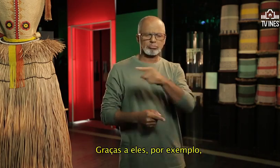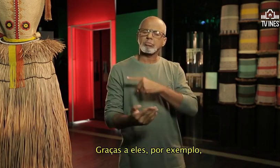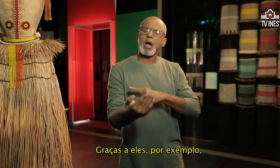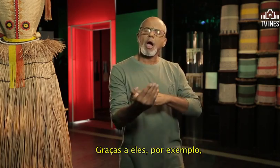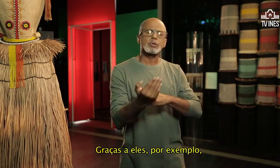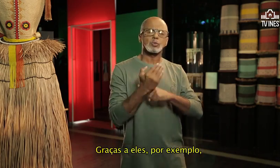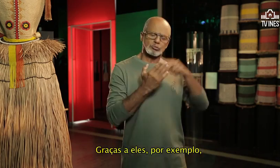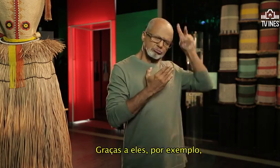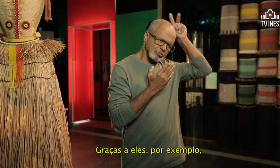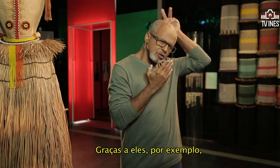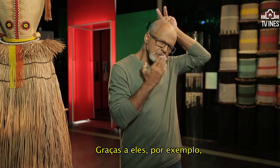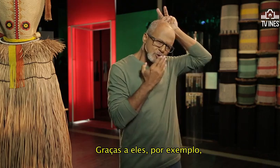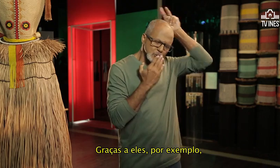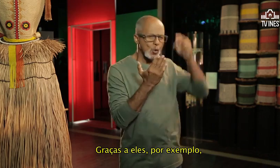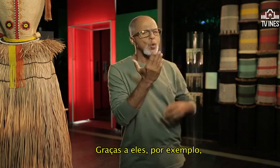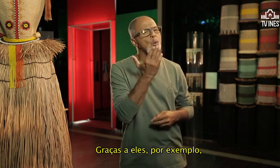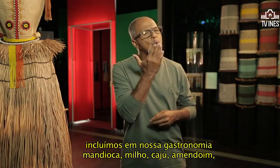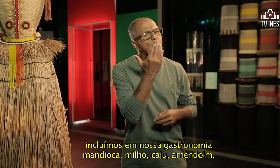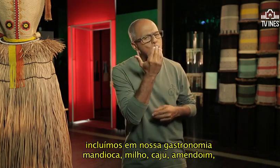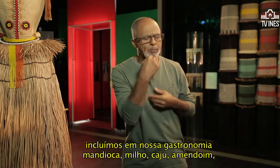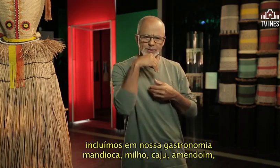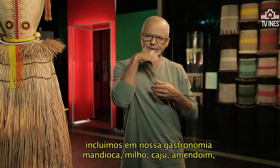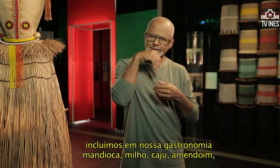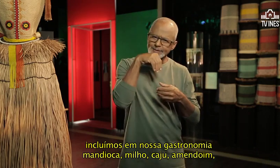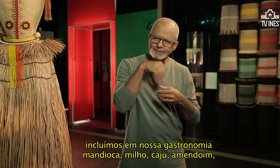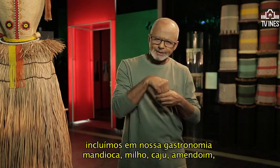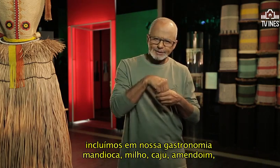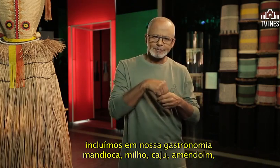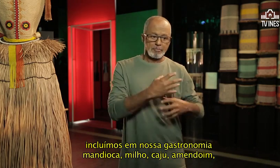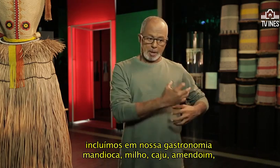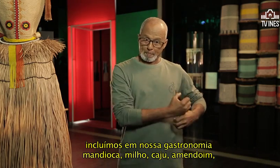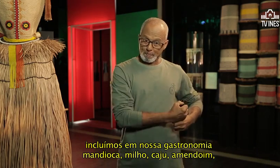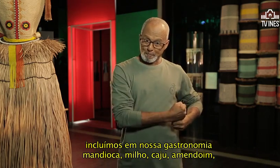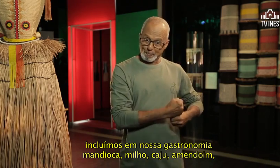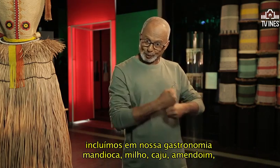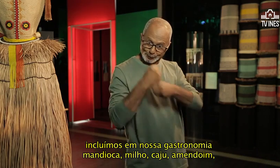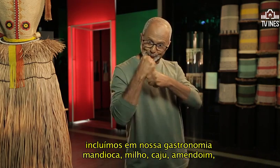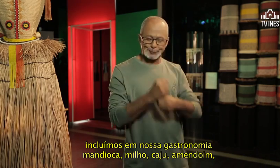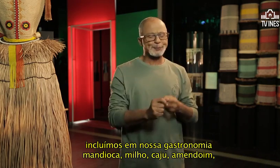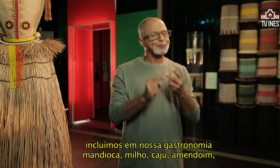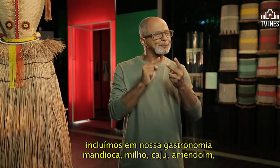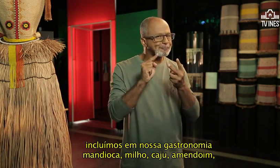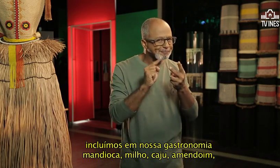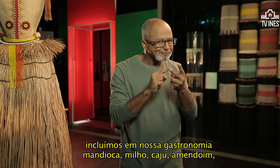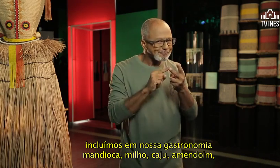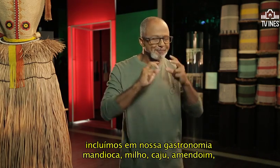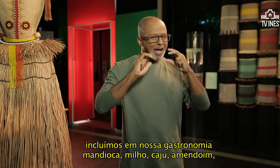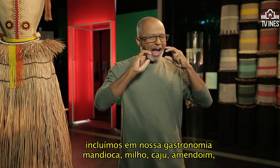Graças a eles, por exemplo, incluímos em nossa gastronomia mandioca,